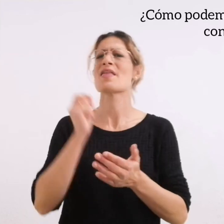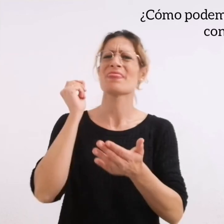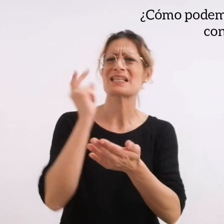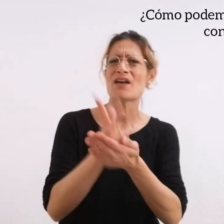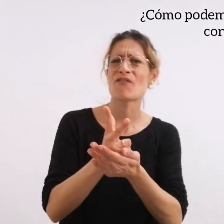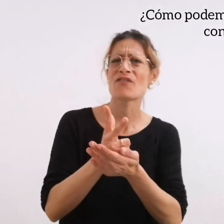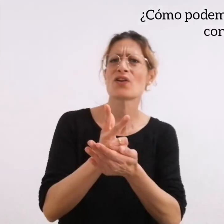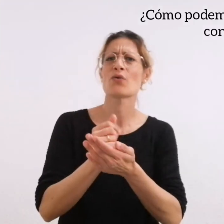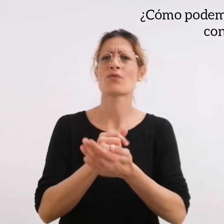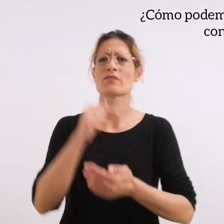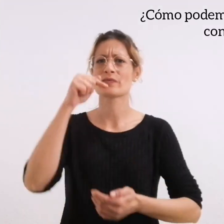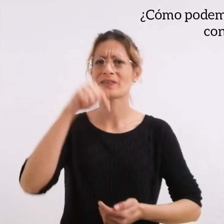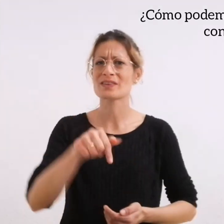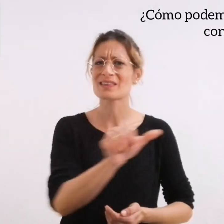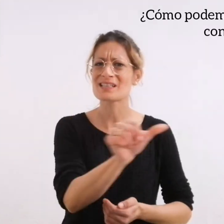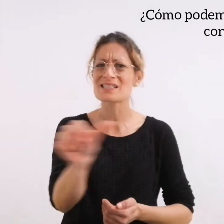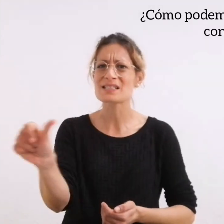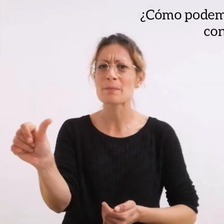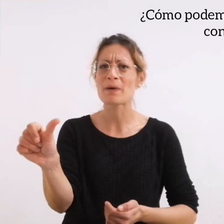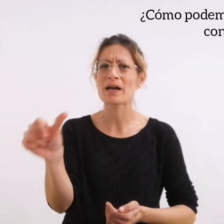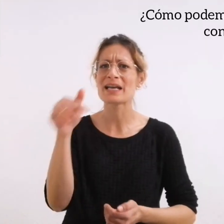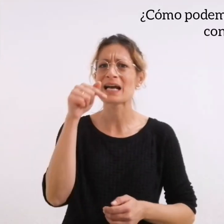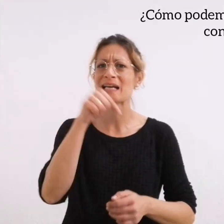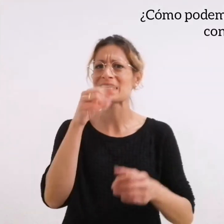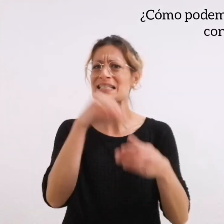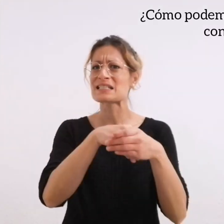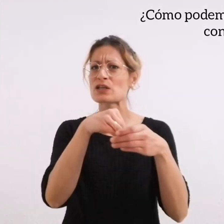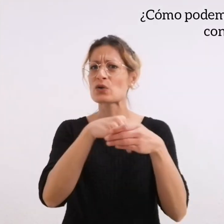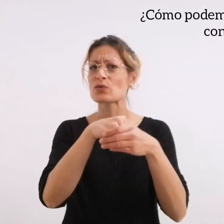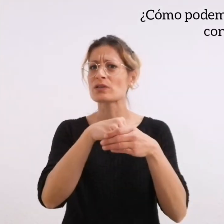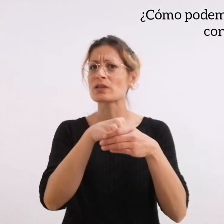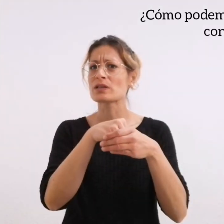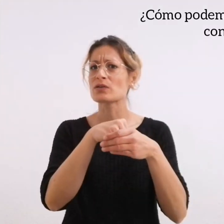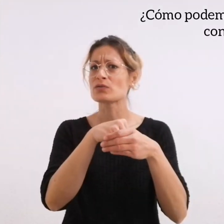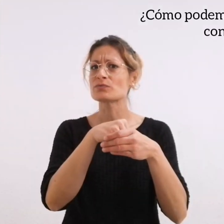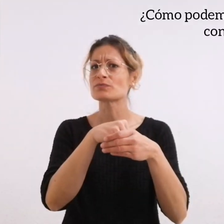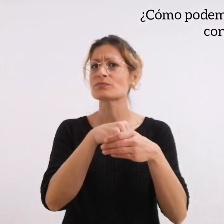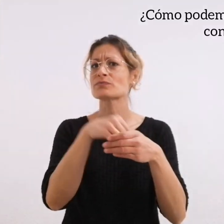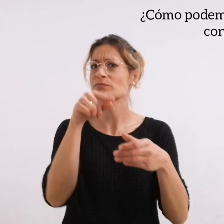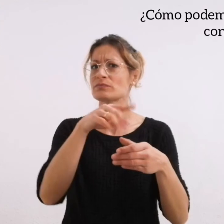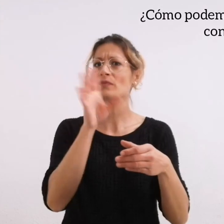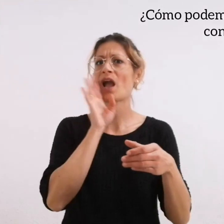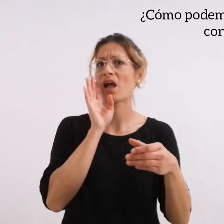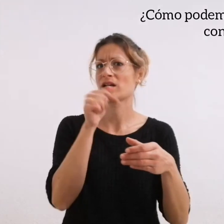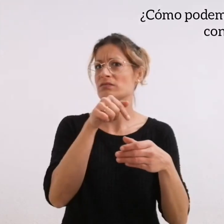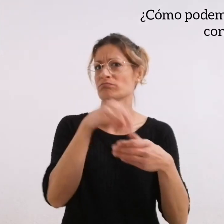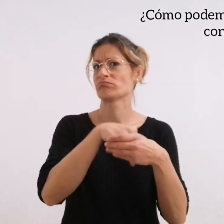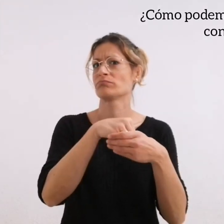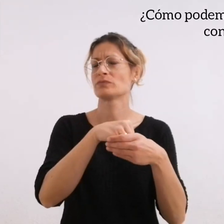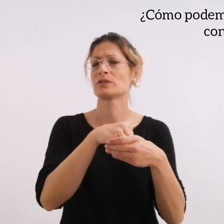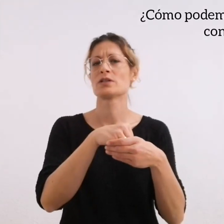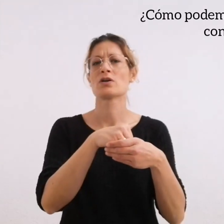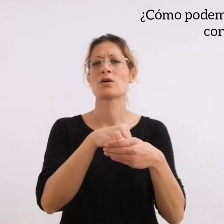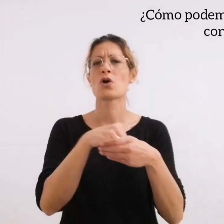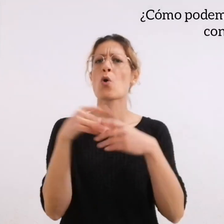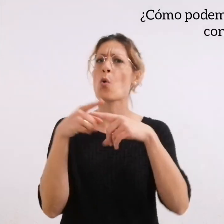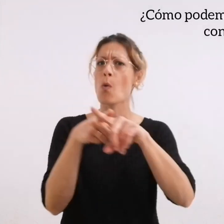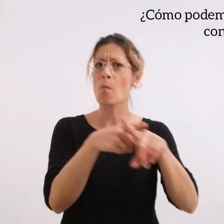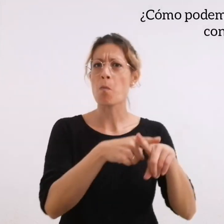semana este contenido tan importante que hemos podido compartir en el mensaje lo puedan transmitir a alguien, no a cualquier